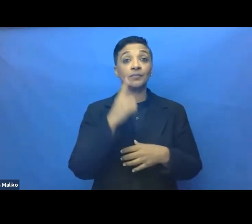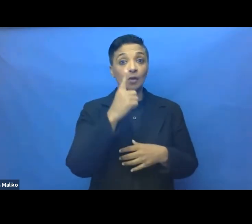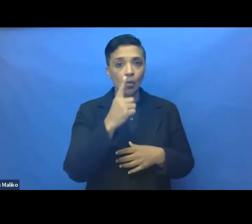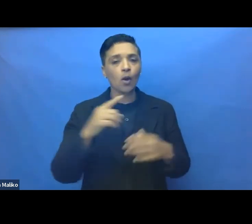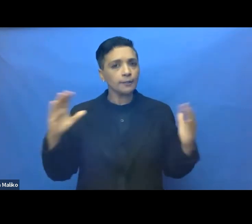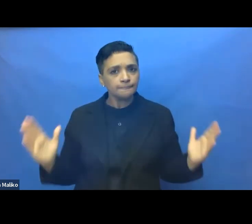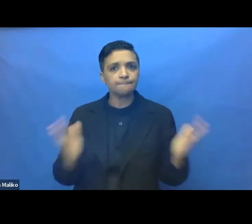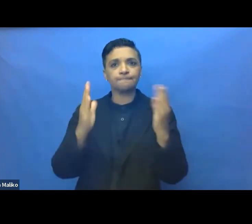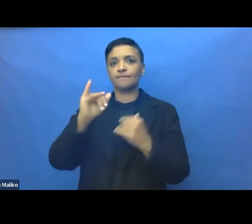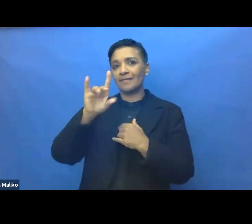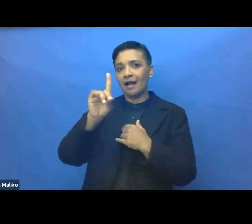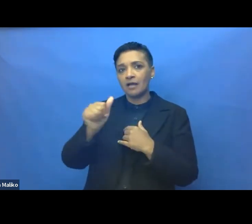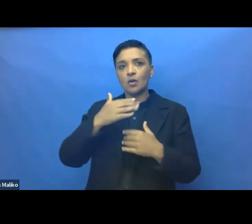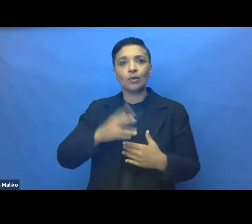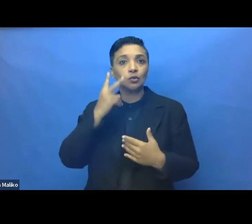L'une